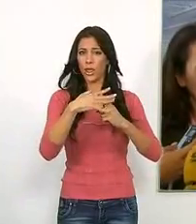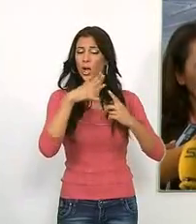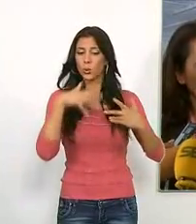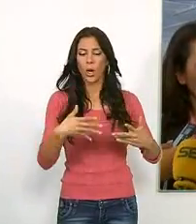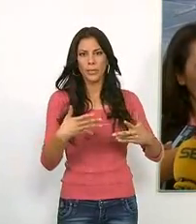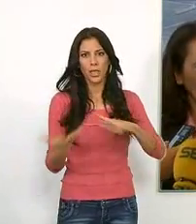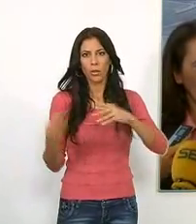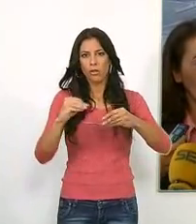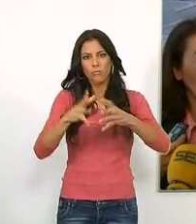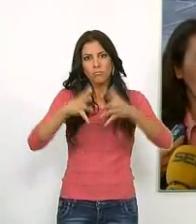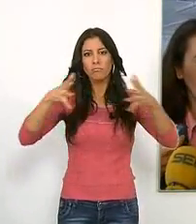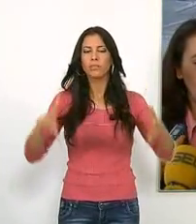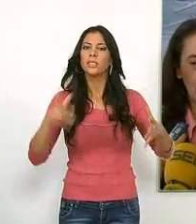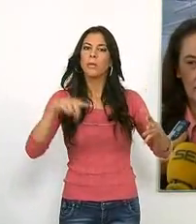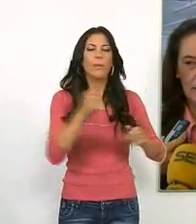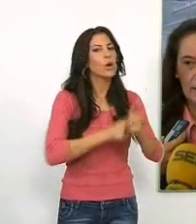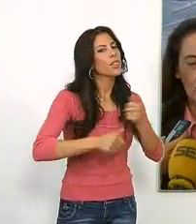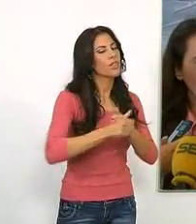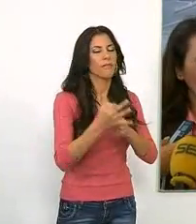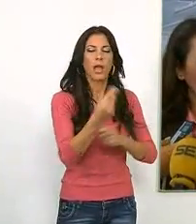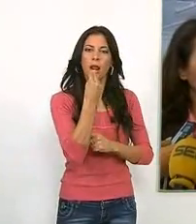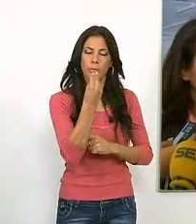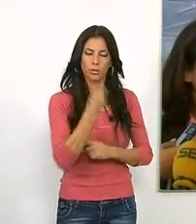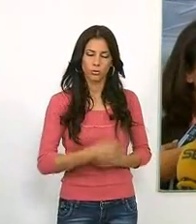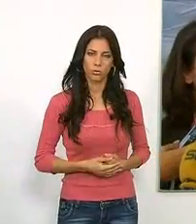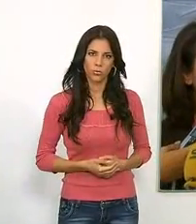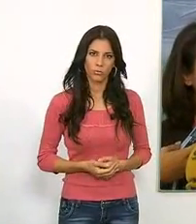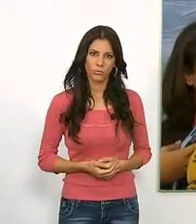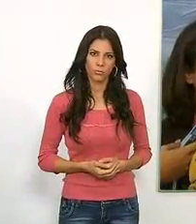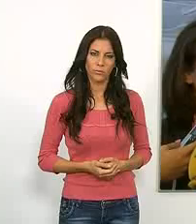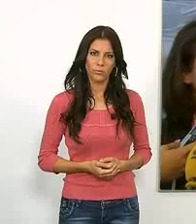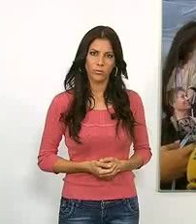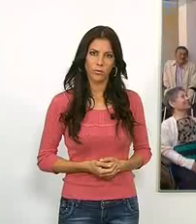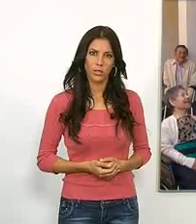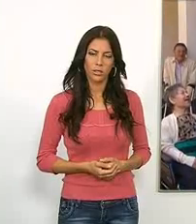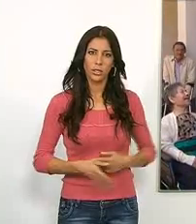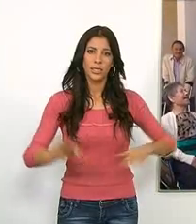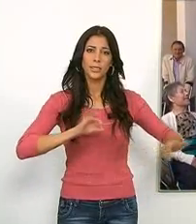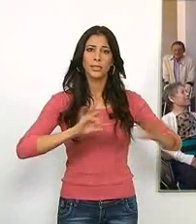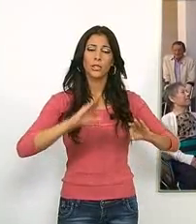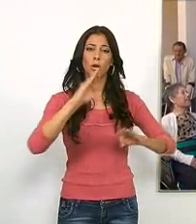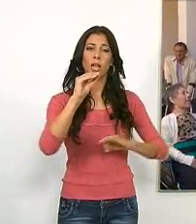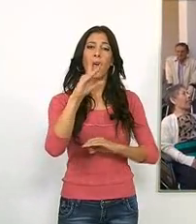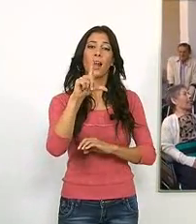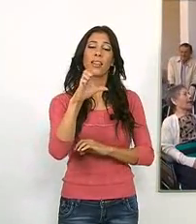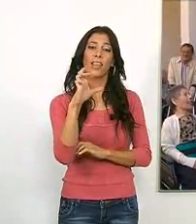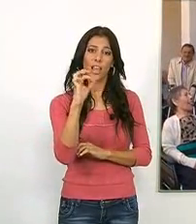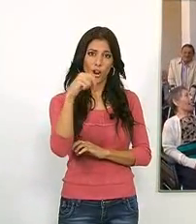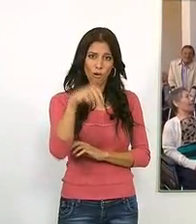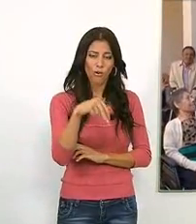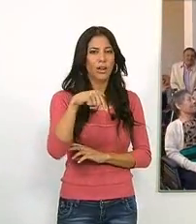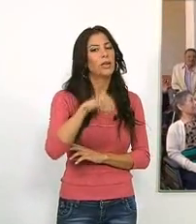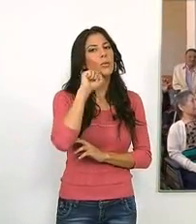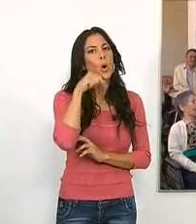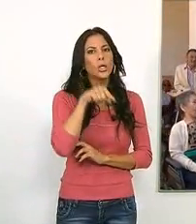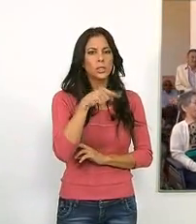actual y a las prioridades del banco de alimentos de motril el teatro Calderón De La Barca de motril